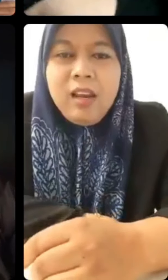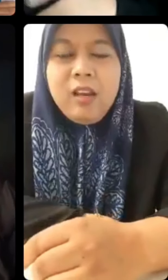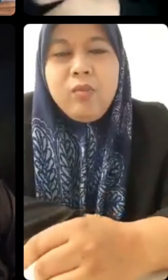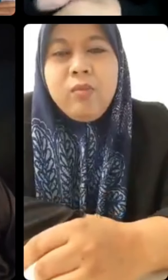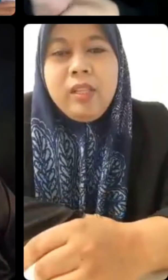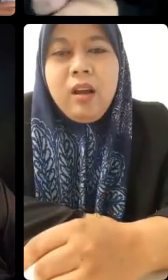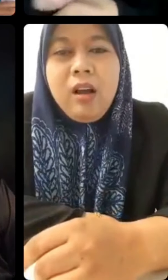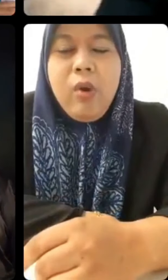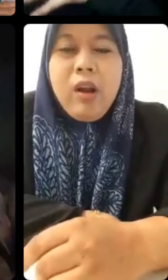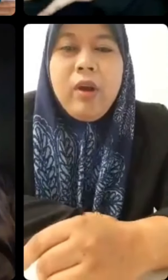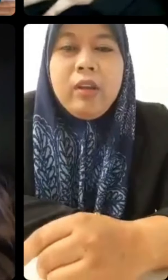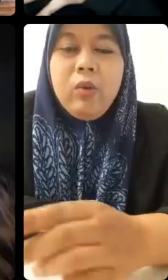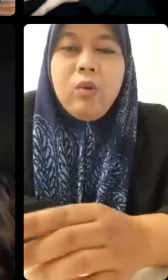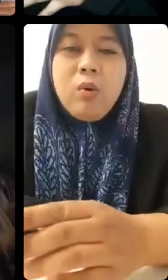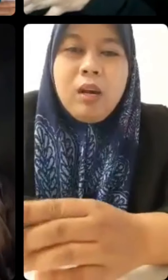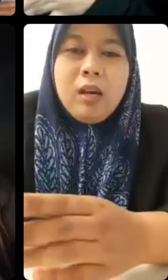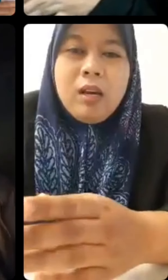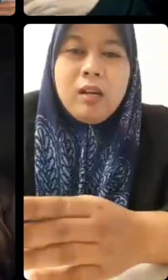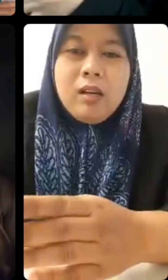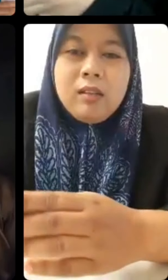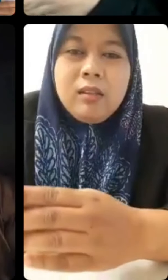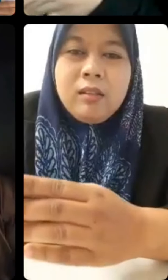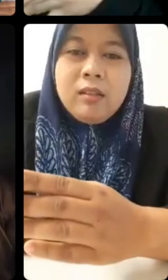saya selalu minta kawan-kawan